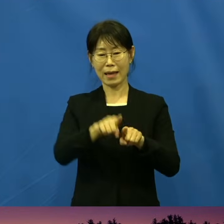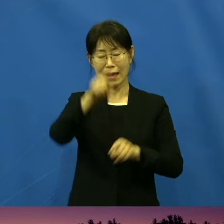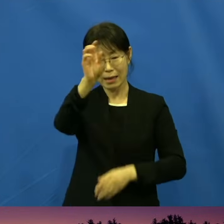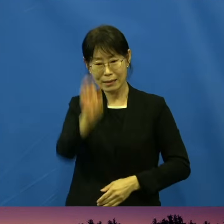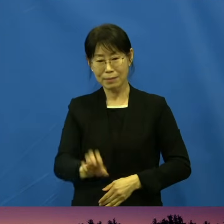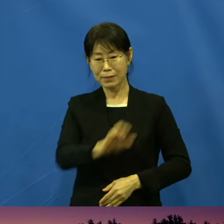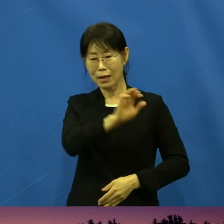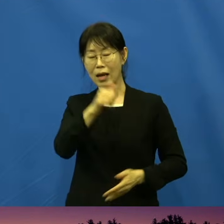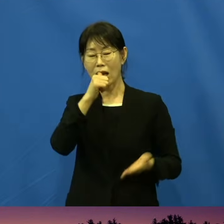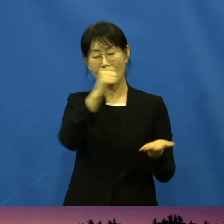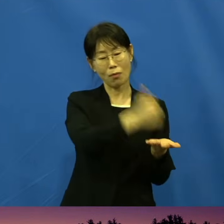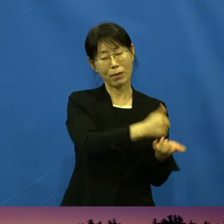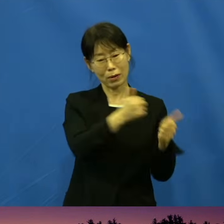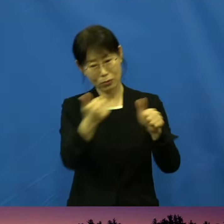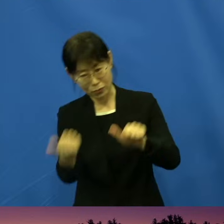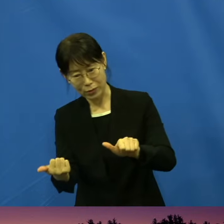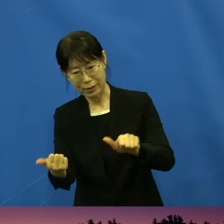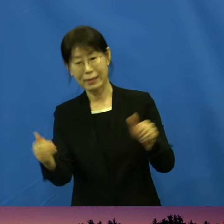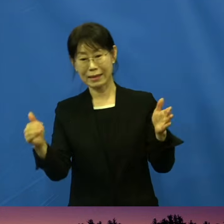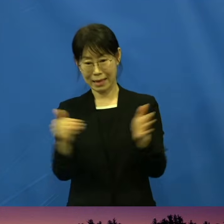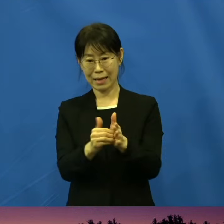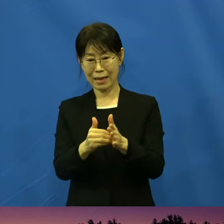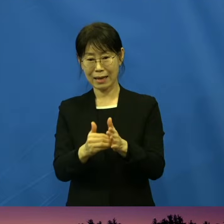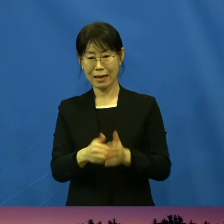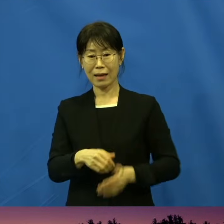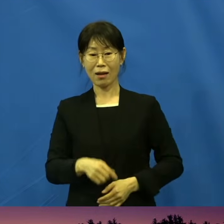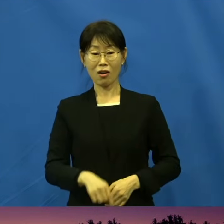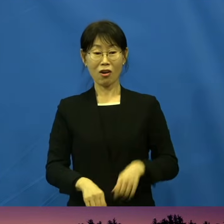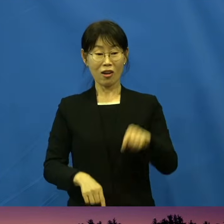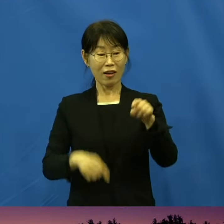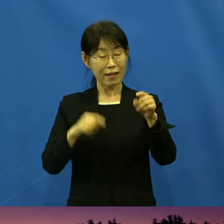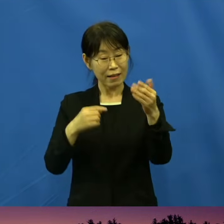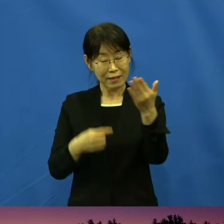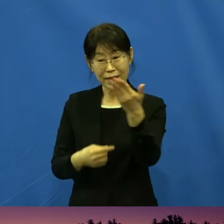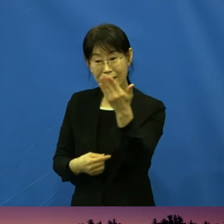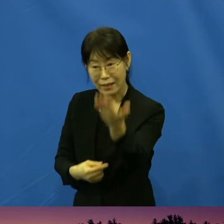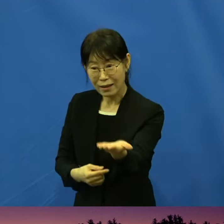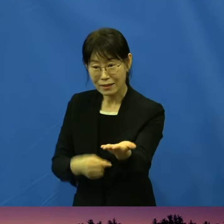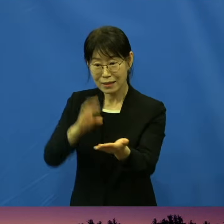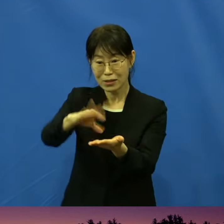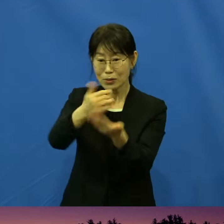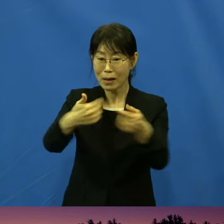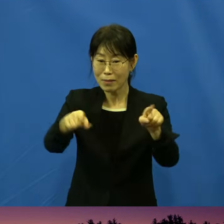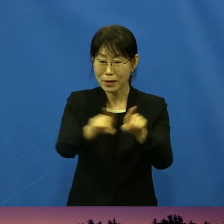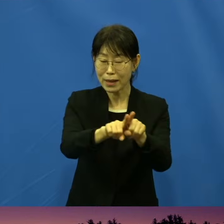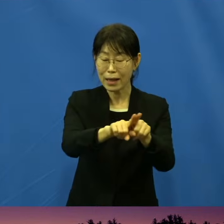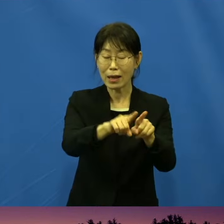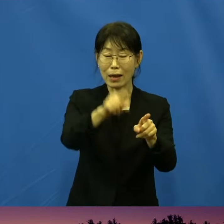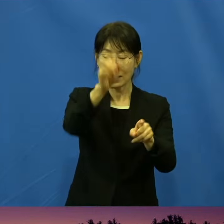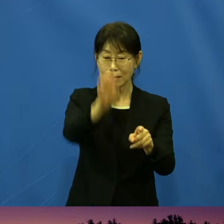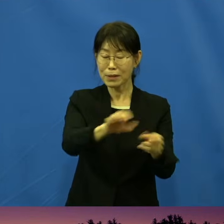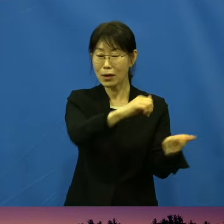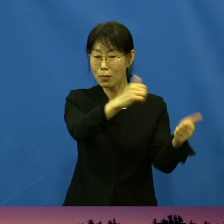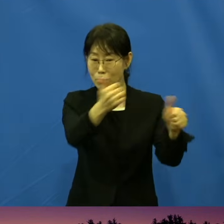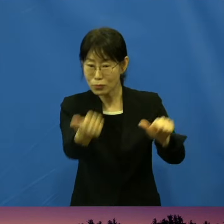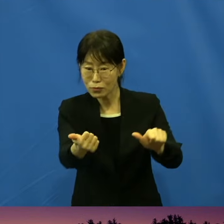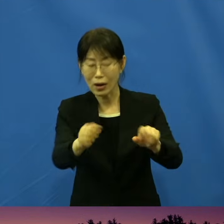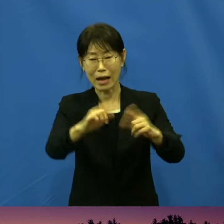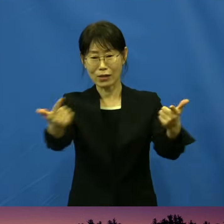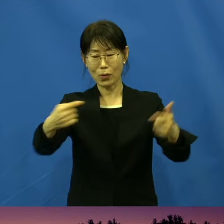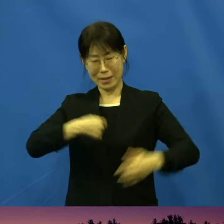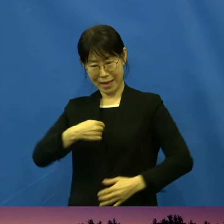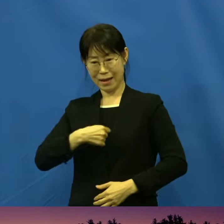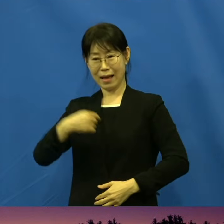이 제3자의 경험이 아니고 1인칭을 쓰는 겁니다. 내가 그리스도와 함께 십자가에 못